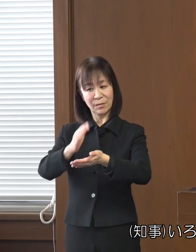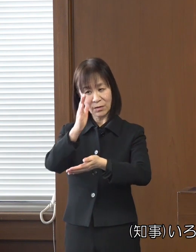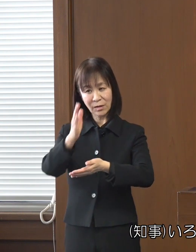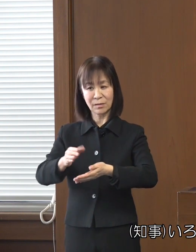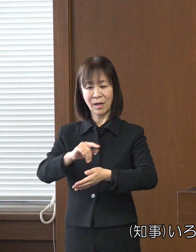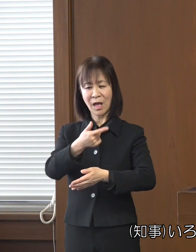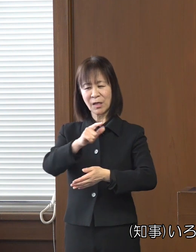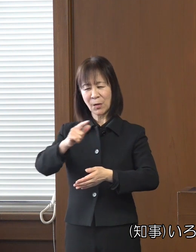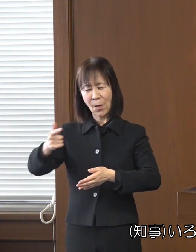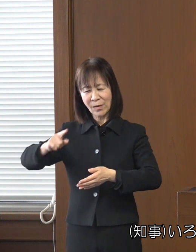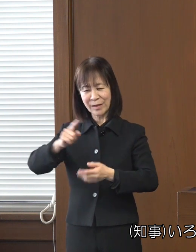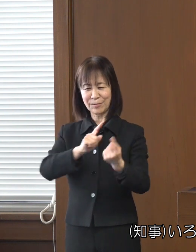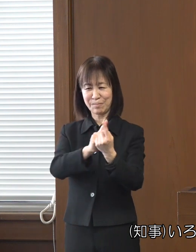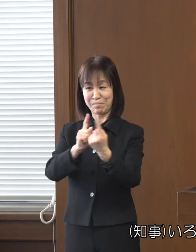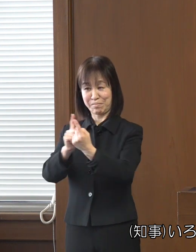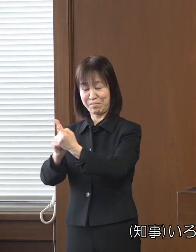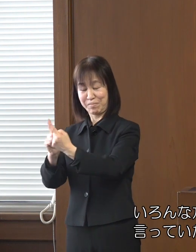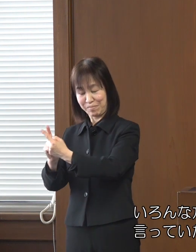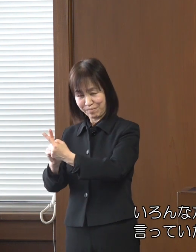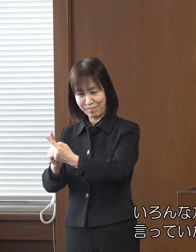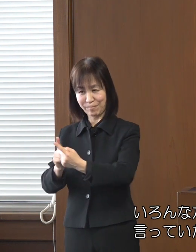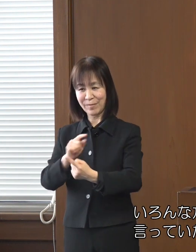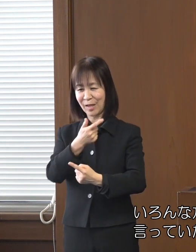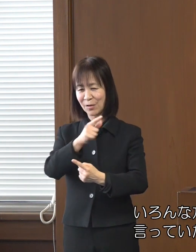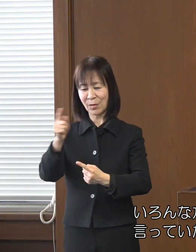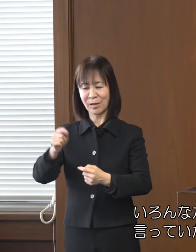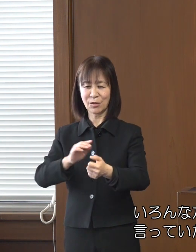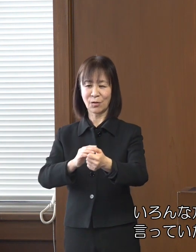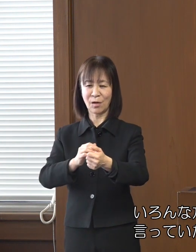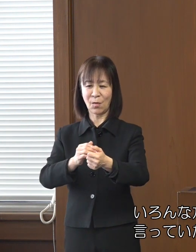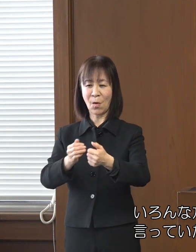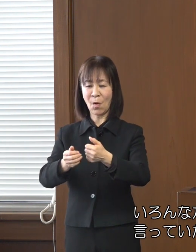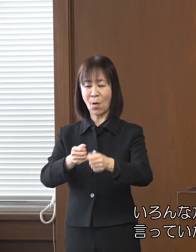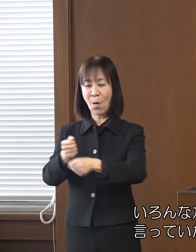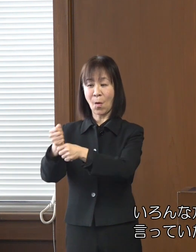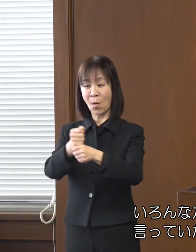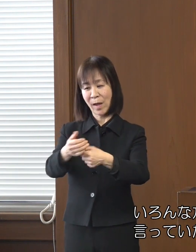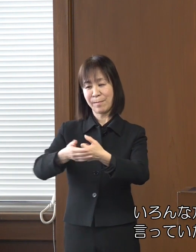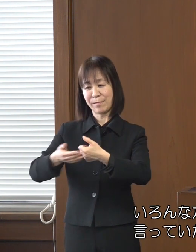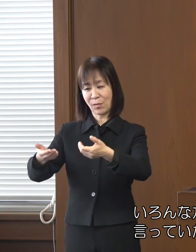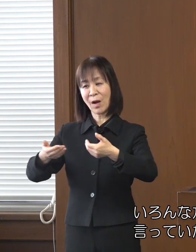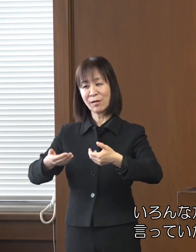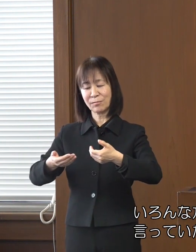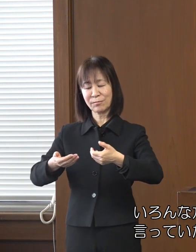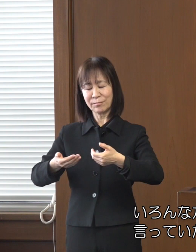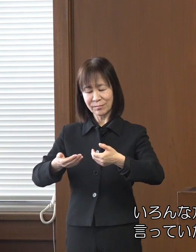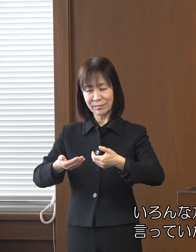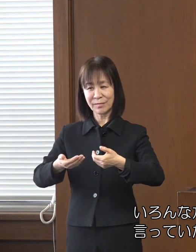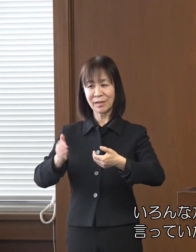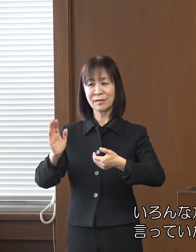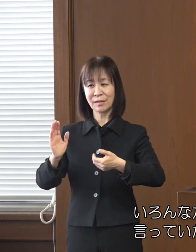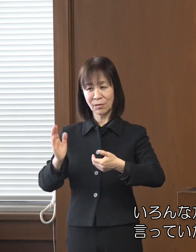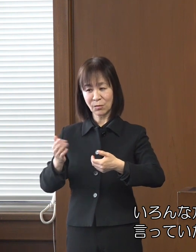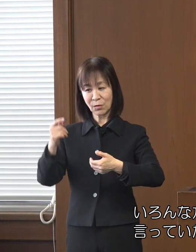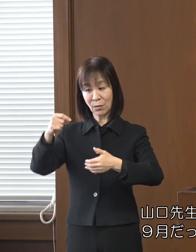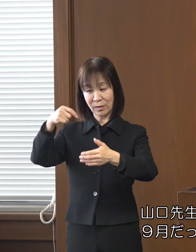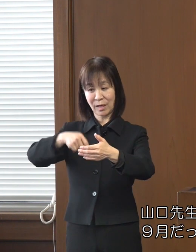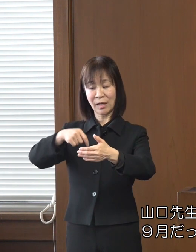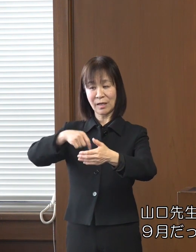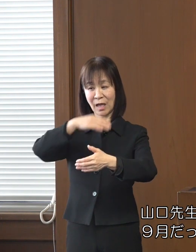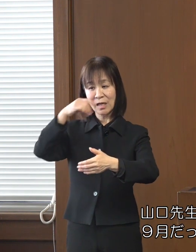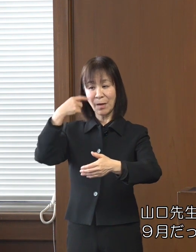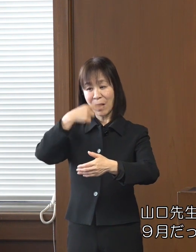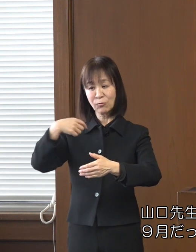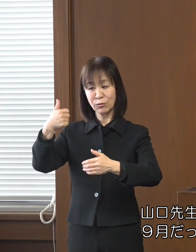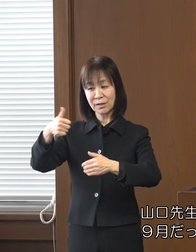な方とお会いしたの で、まあ、いろんな方が応援してくれるっていうのも言っていただいて、まあ、その中で山口